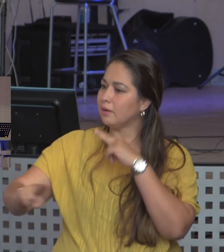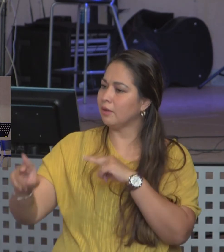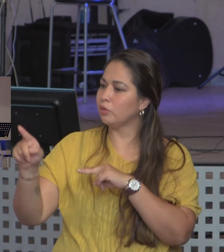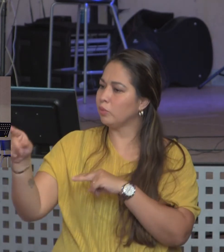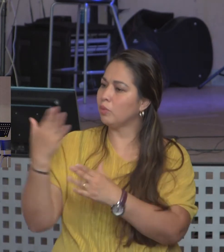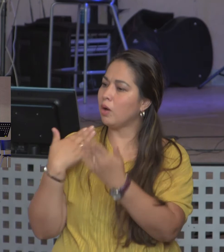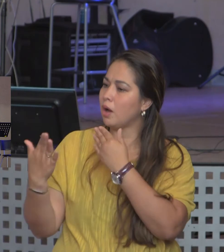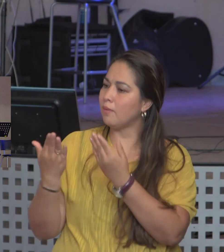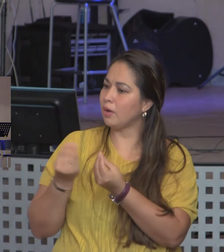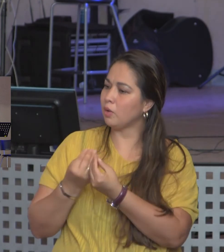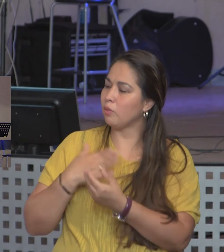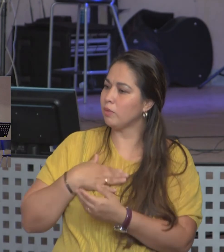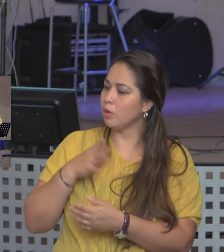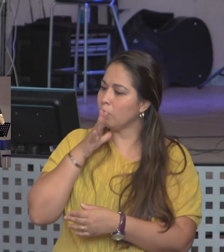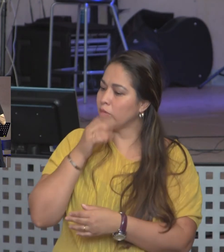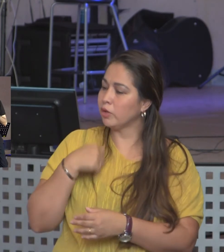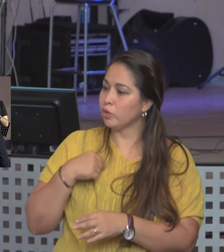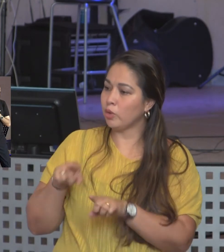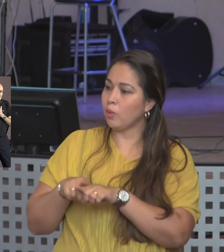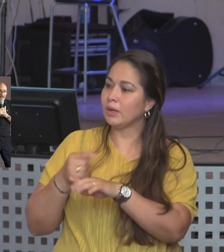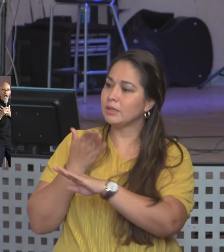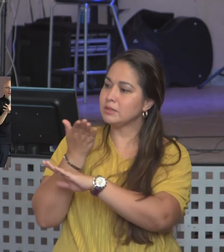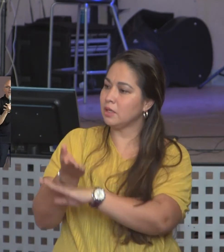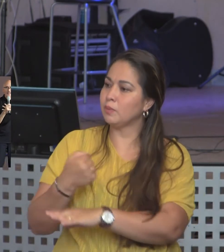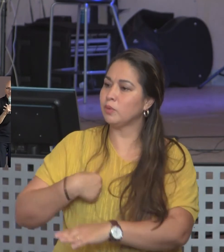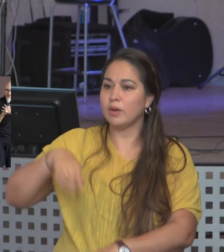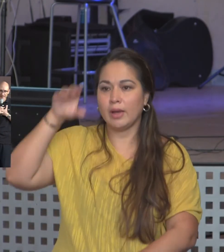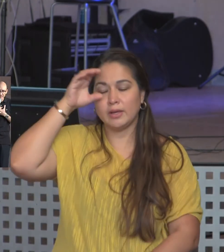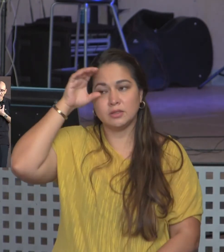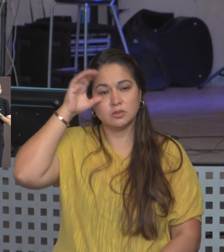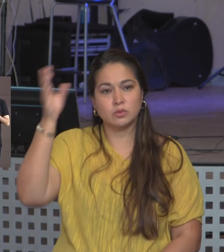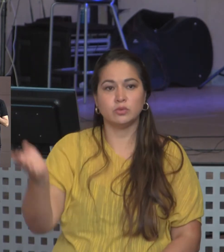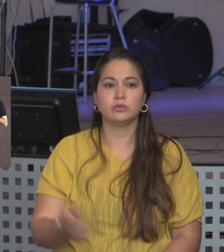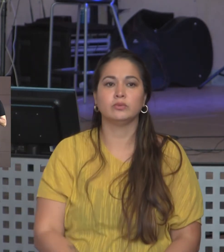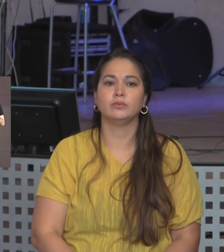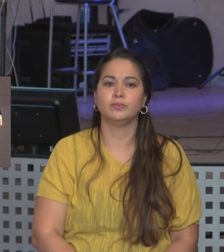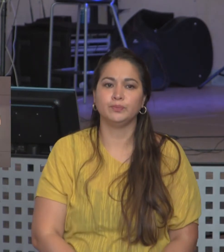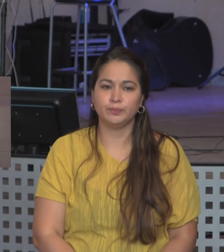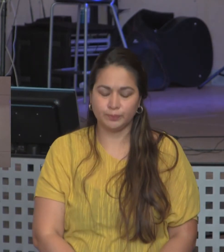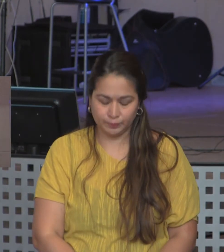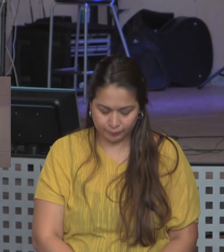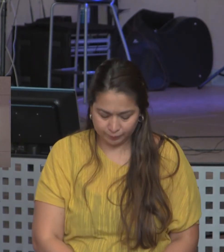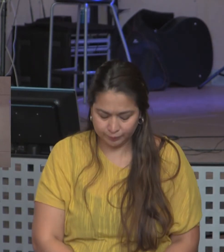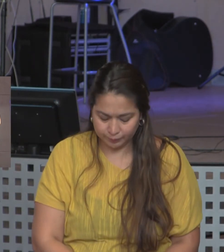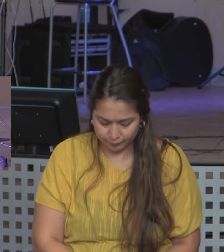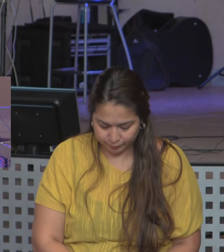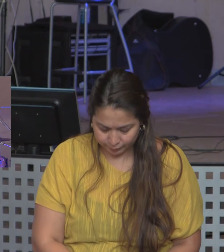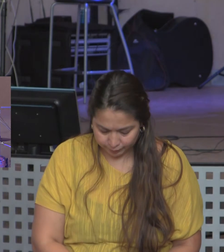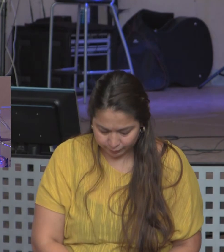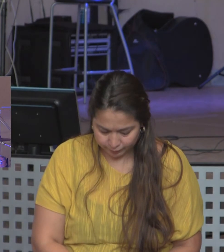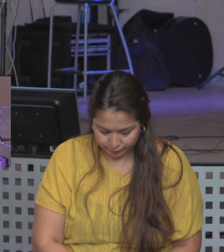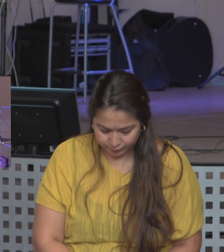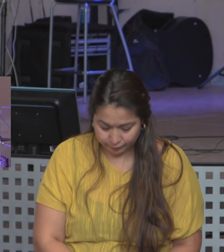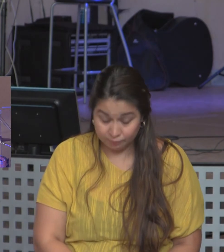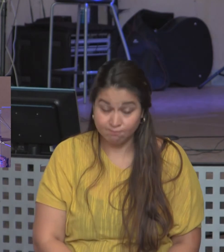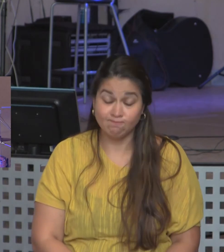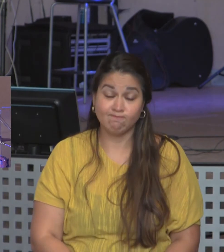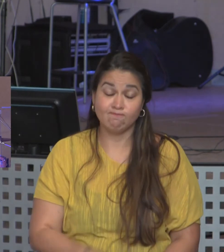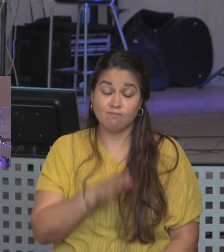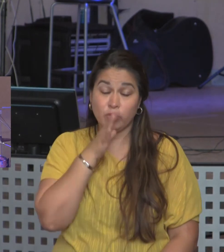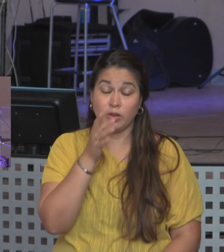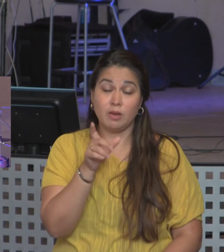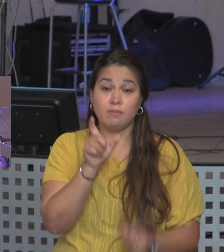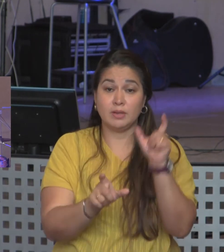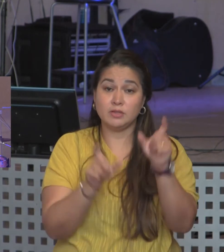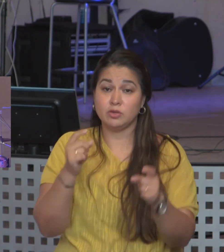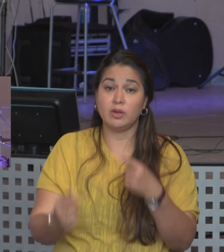pecado. Más de una vez me he puesto ahí diciendo, a ver qué me van a decir. Incluso con predicaciones, ¿eh? A ver qué me van a decir.